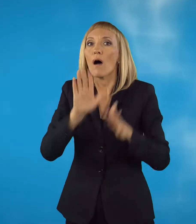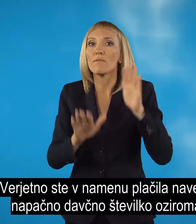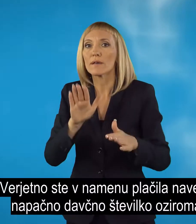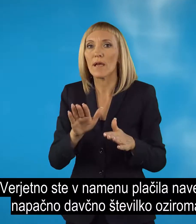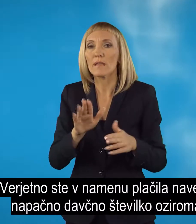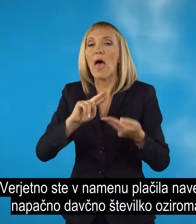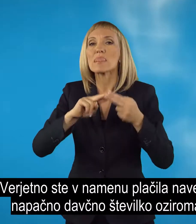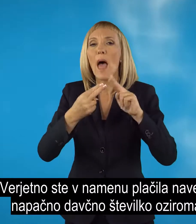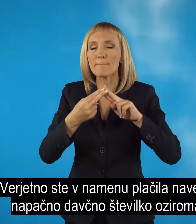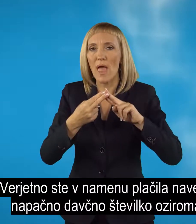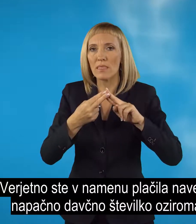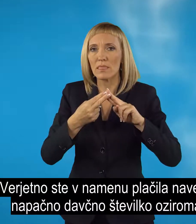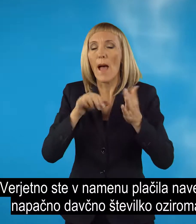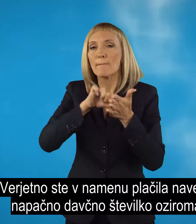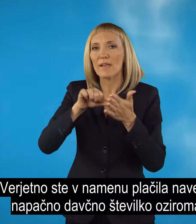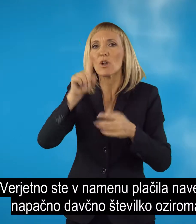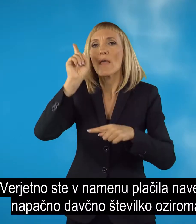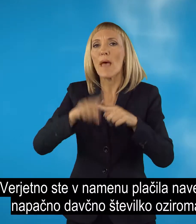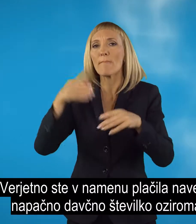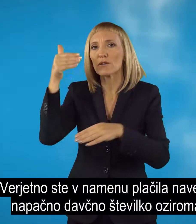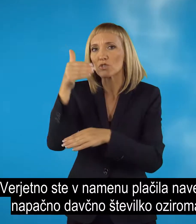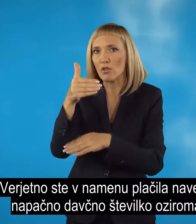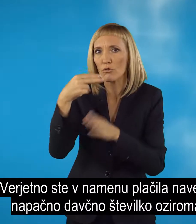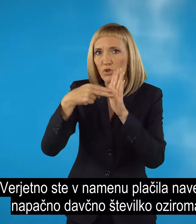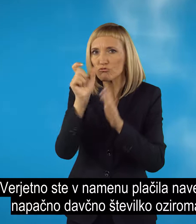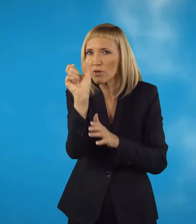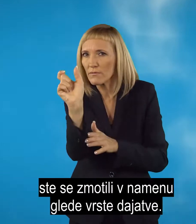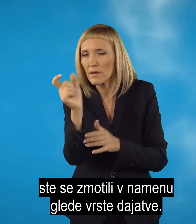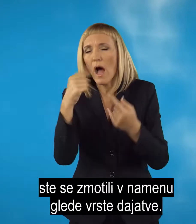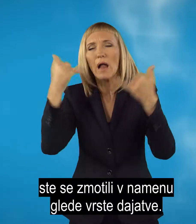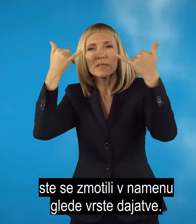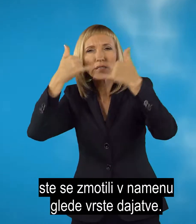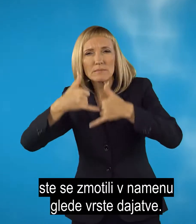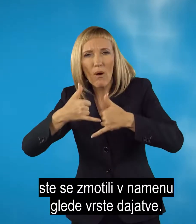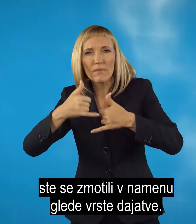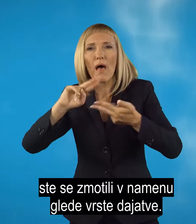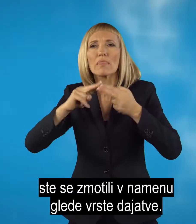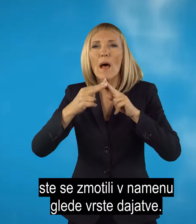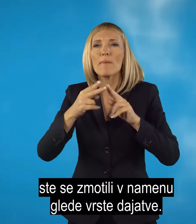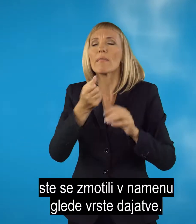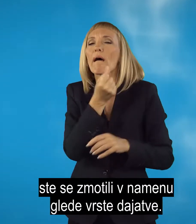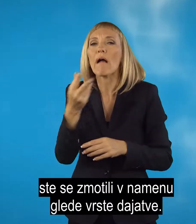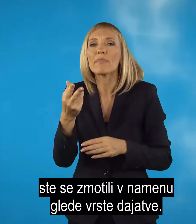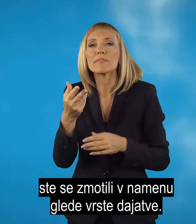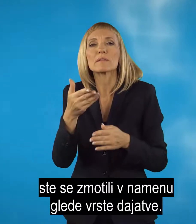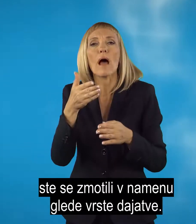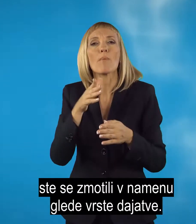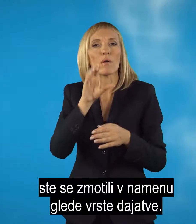Verjetno ste v namenu plačila navedli napačno davčno številko oziroma ste se zmotili v namenu glede vrste dajatve.